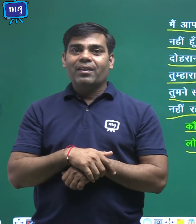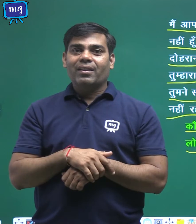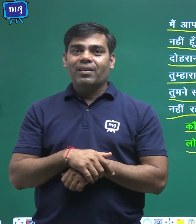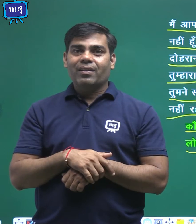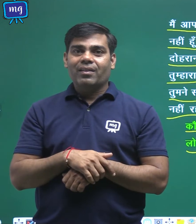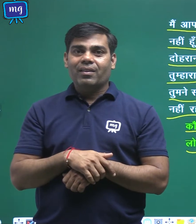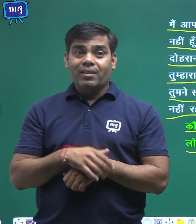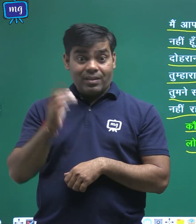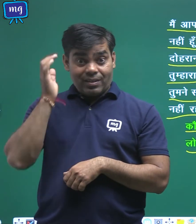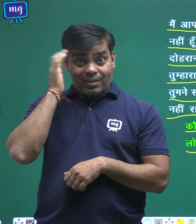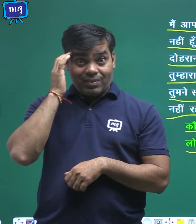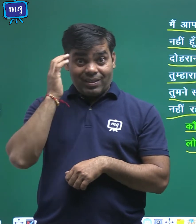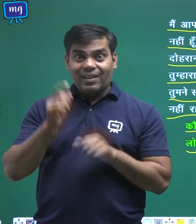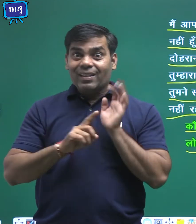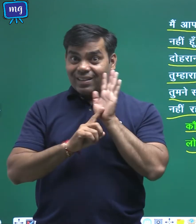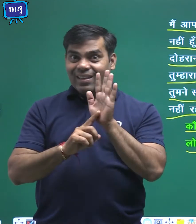समझदारी दिखाई है